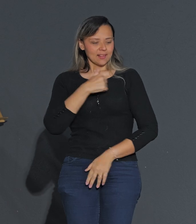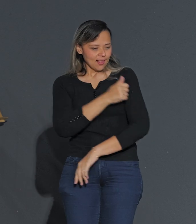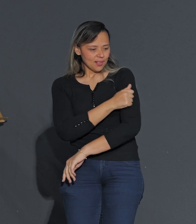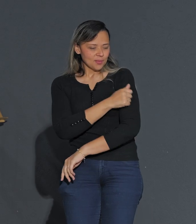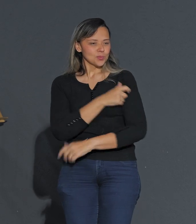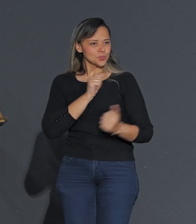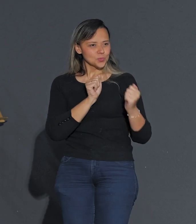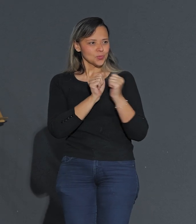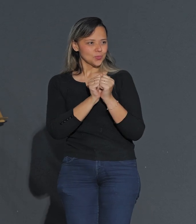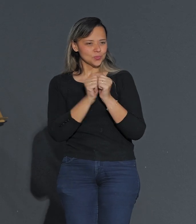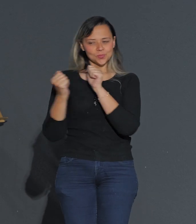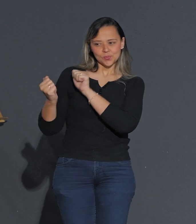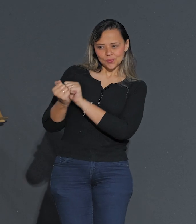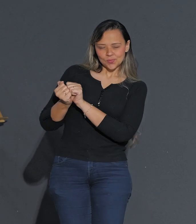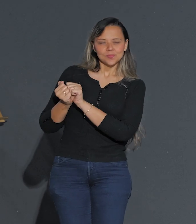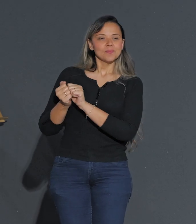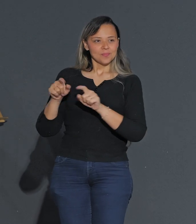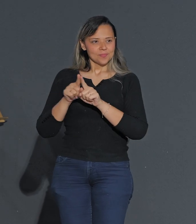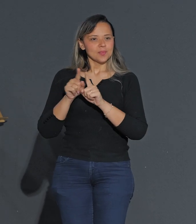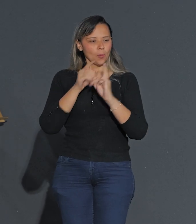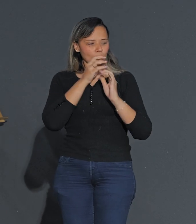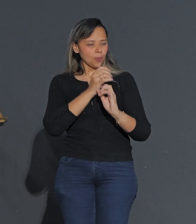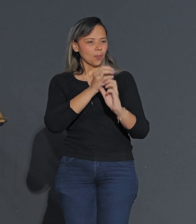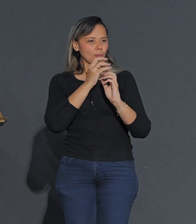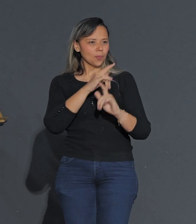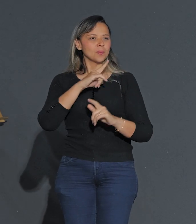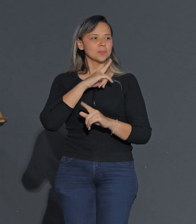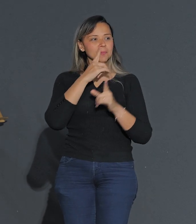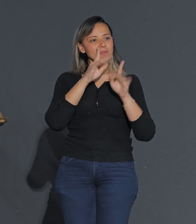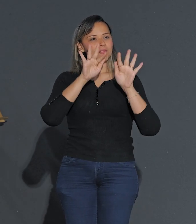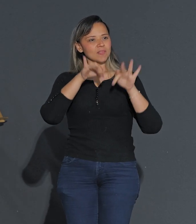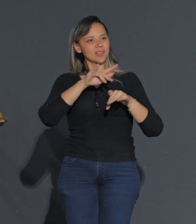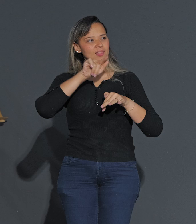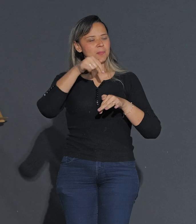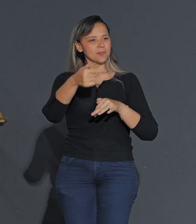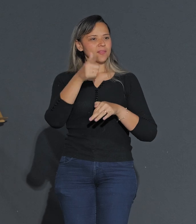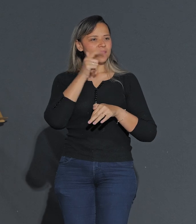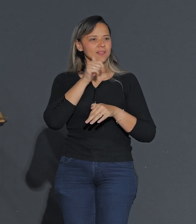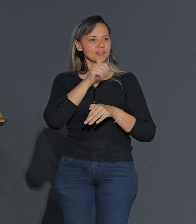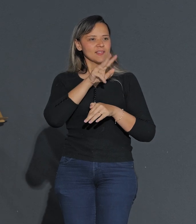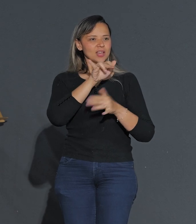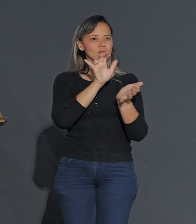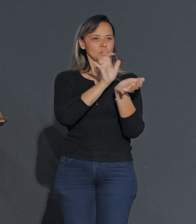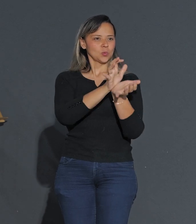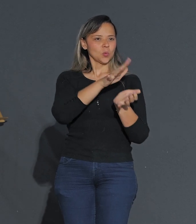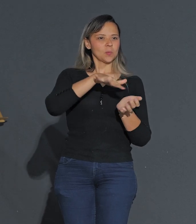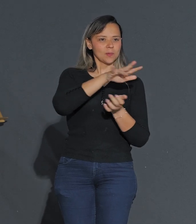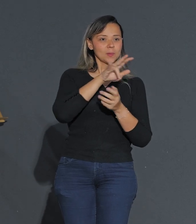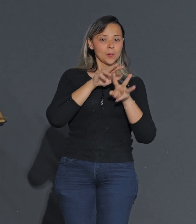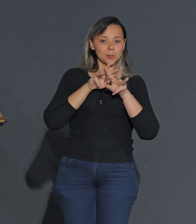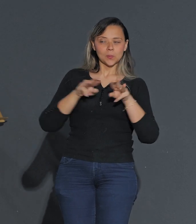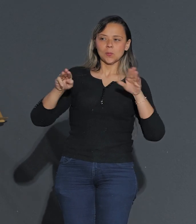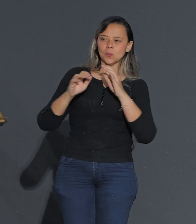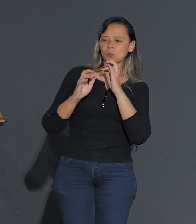alunos, e um dueto de clarinete e flauta. E, para encerrar, daí depois a turma terá um trio